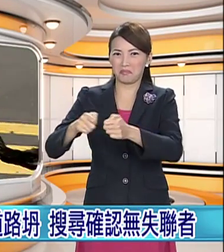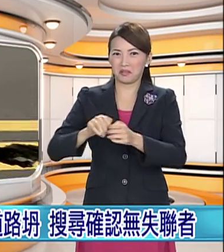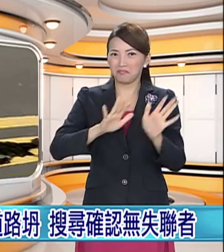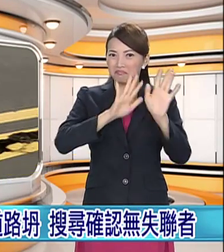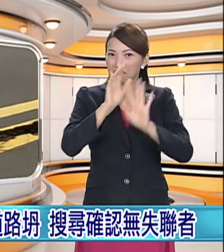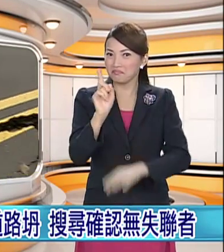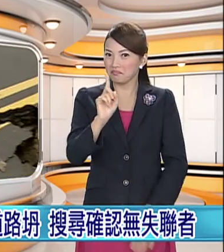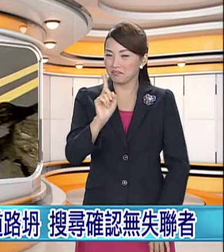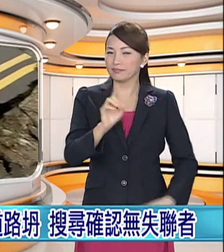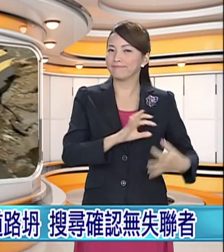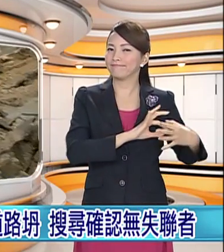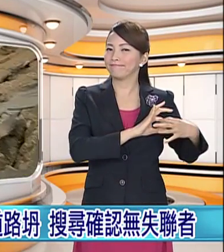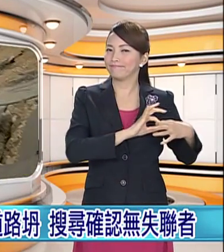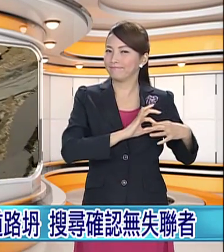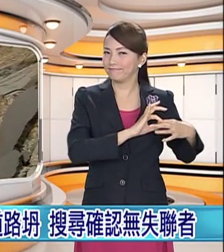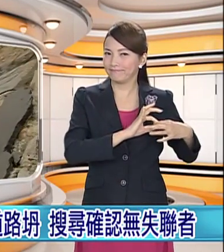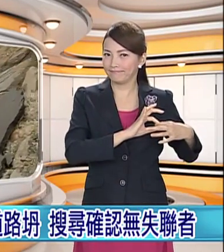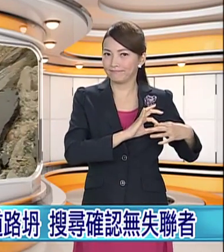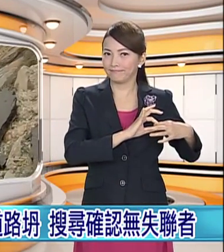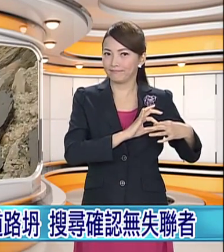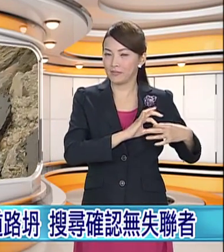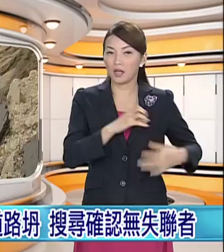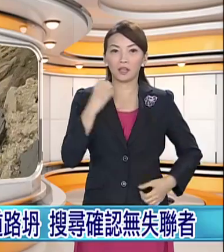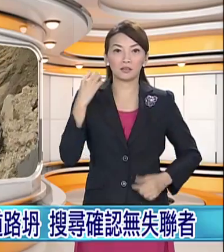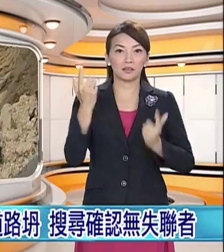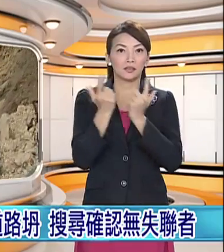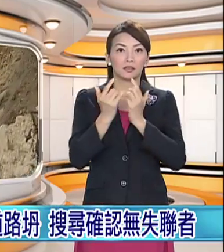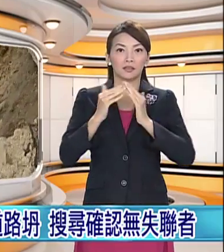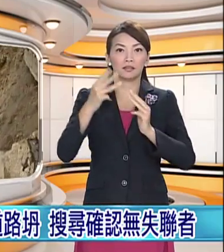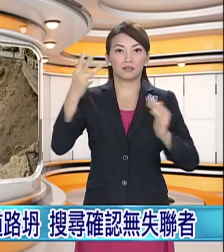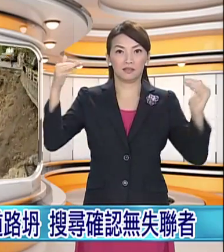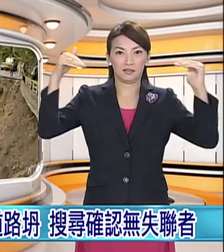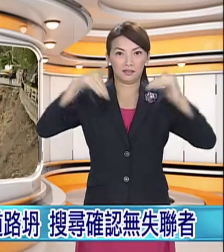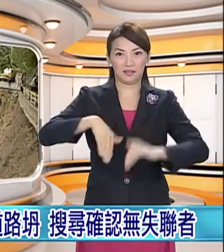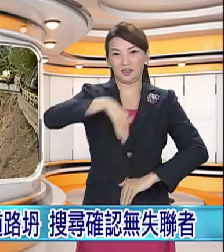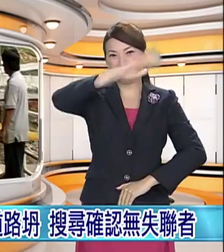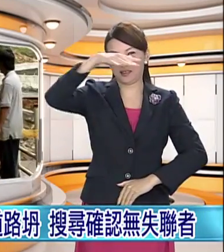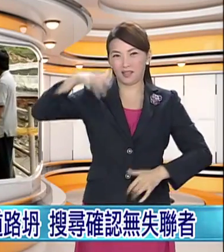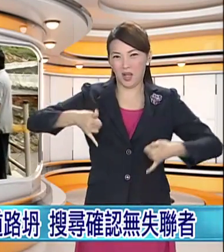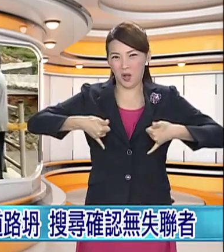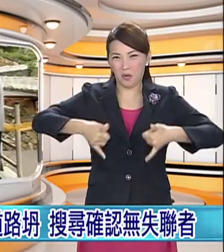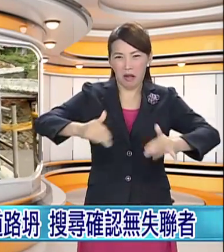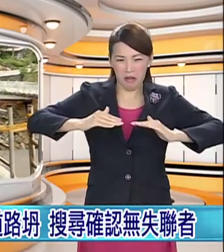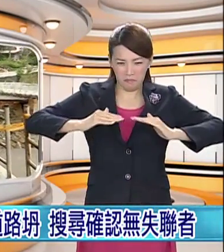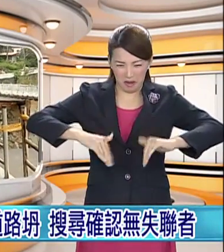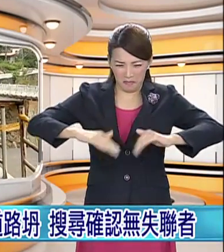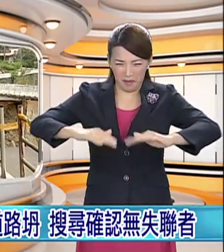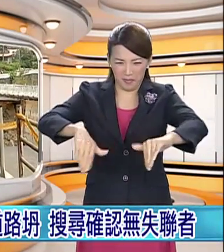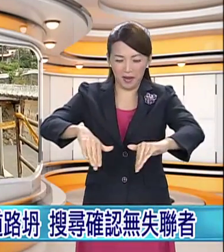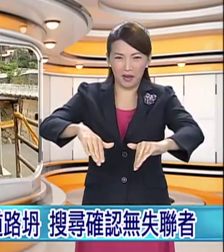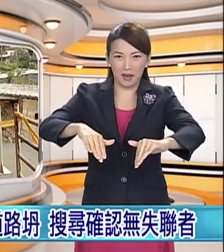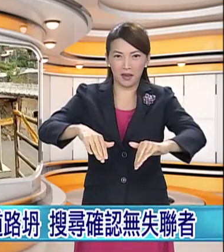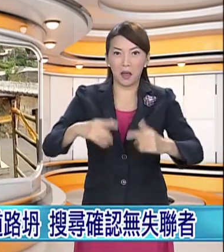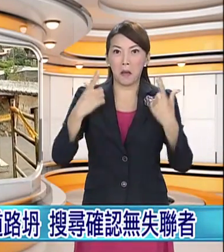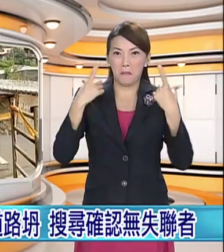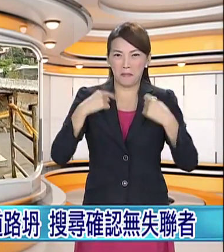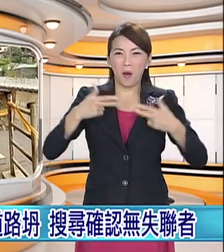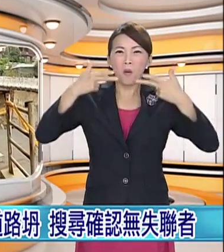情。新北市三峡山区也因为道路严重的坍方，传出有大批